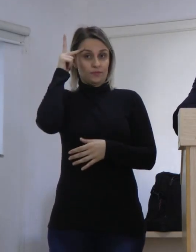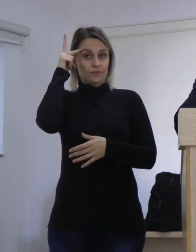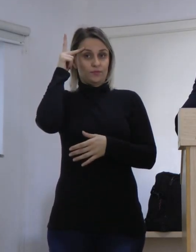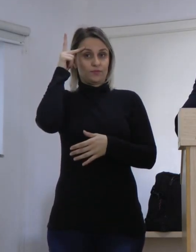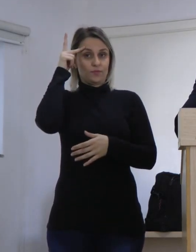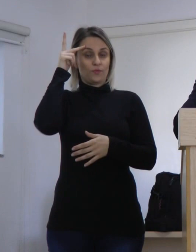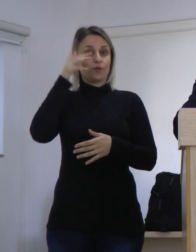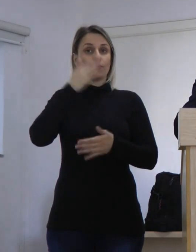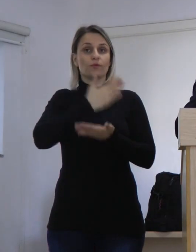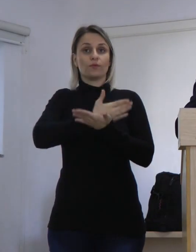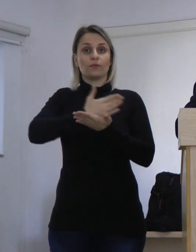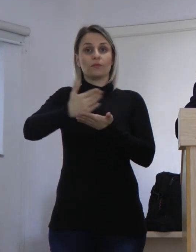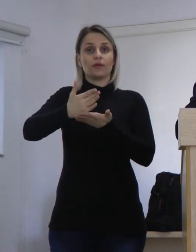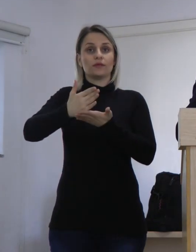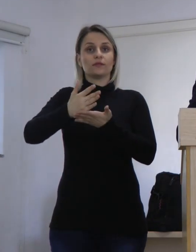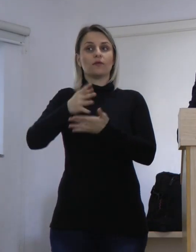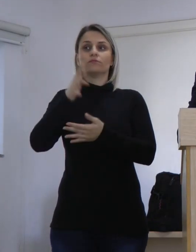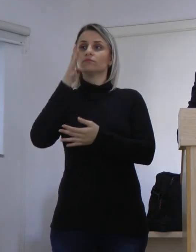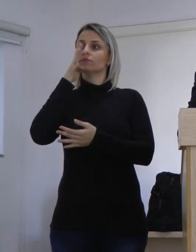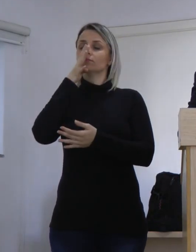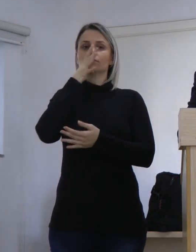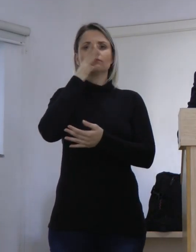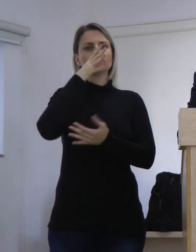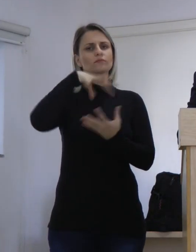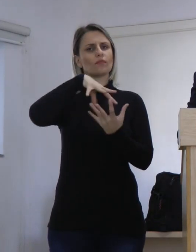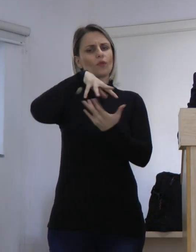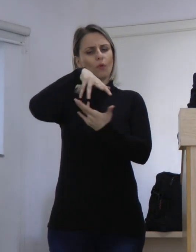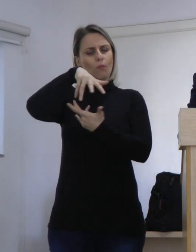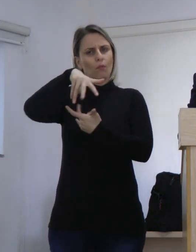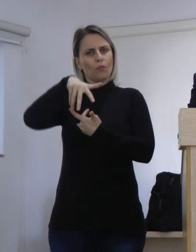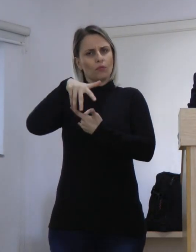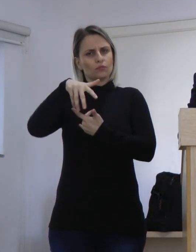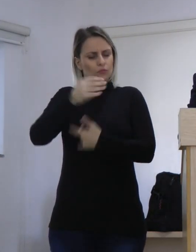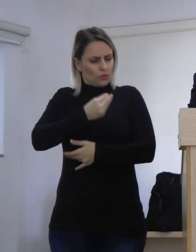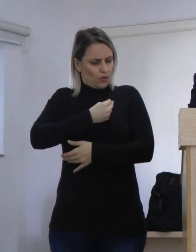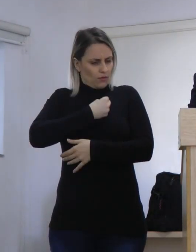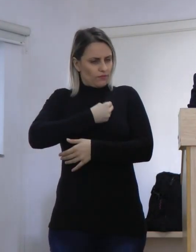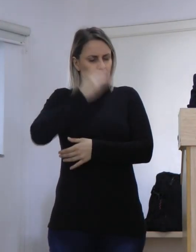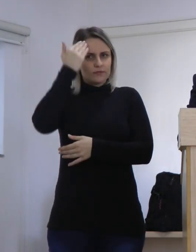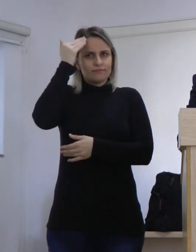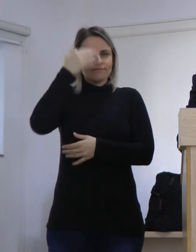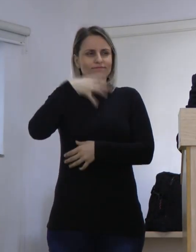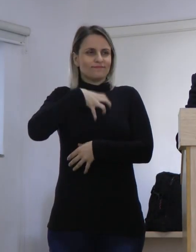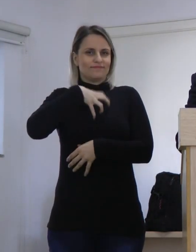a contemplar o mundo e a vida através de um prisma, de uma...